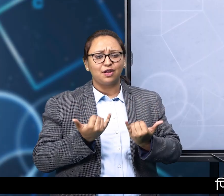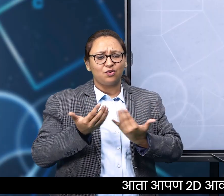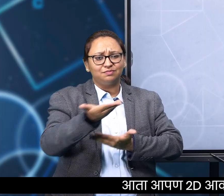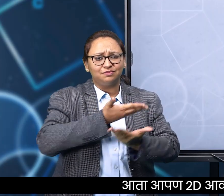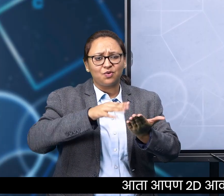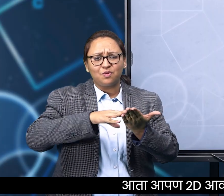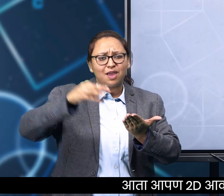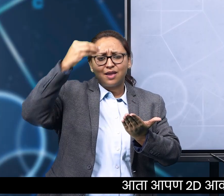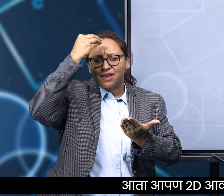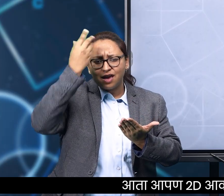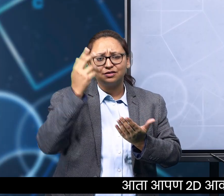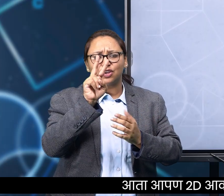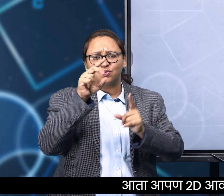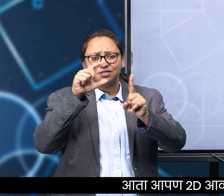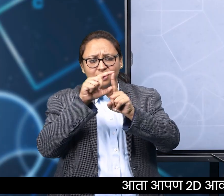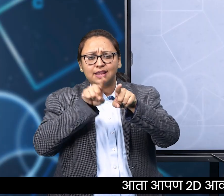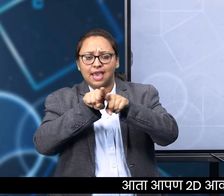आता आपण 2D आकार म्हणजे काय ते शिकू.